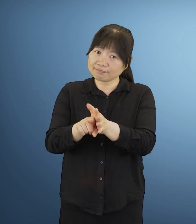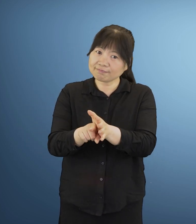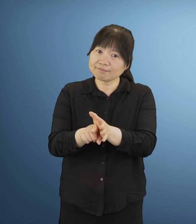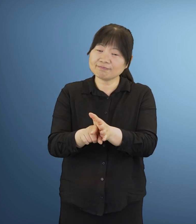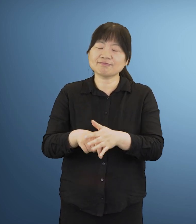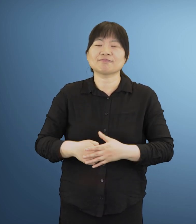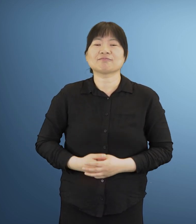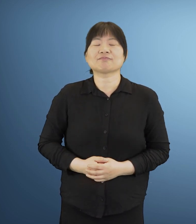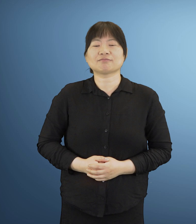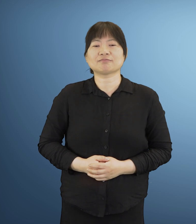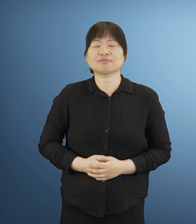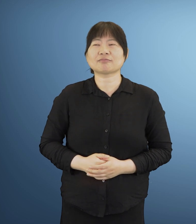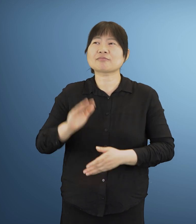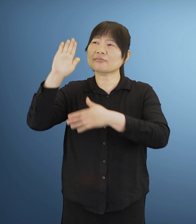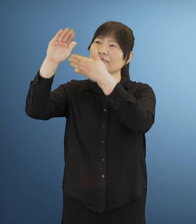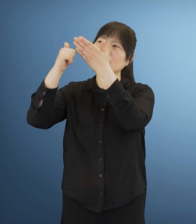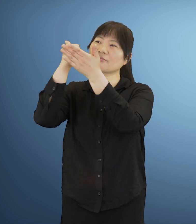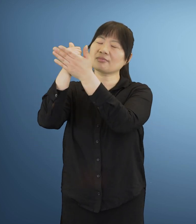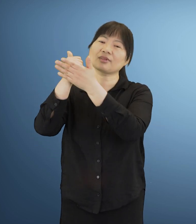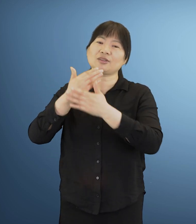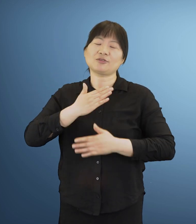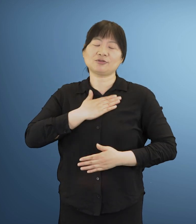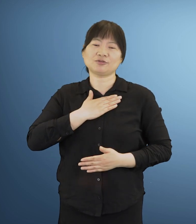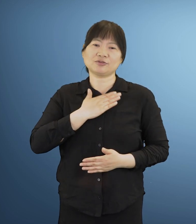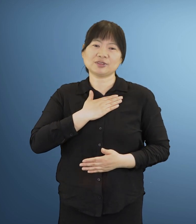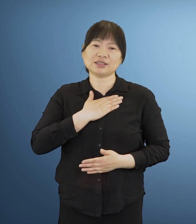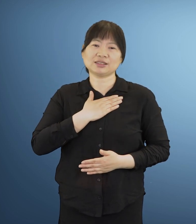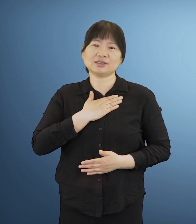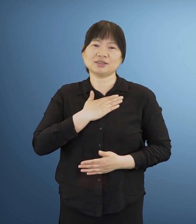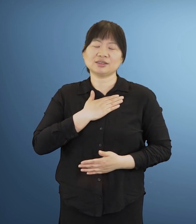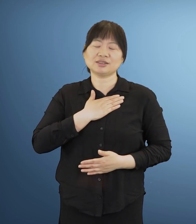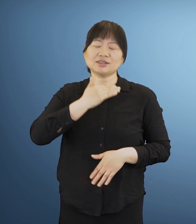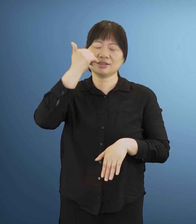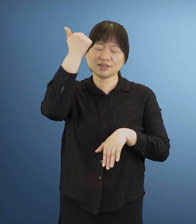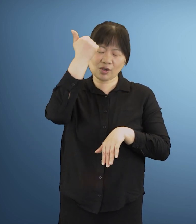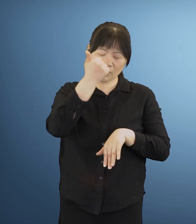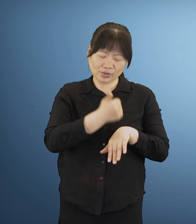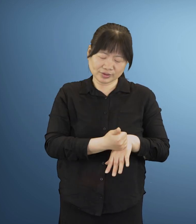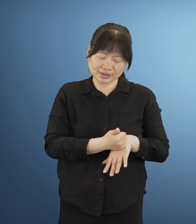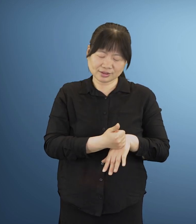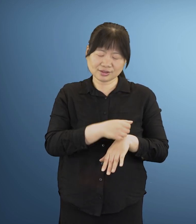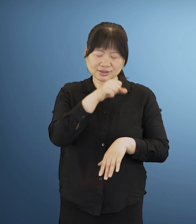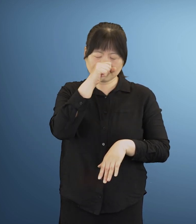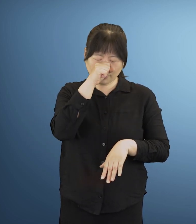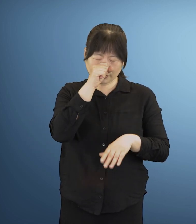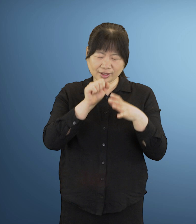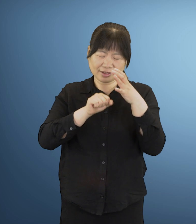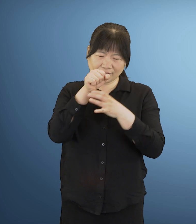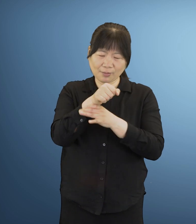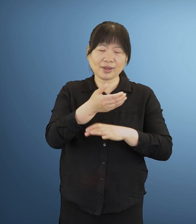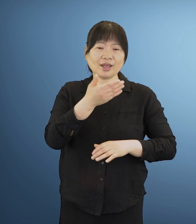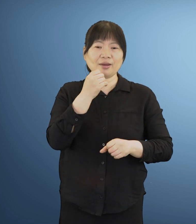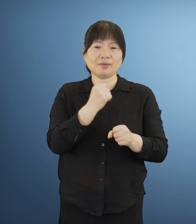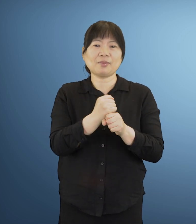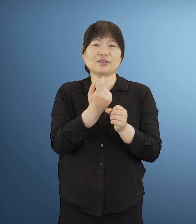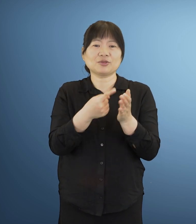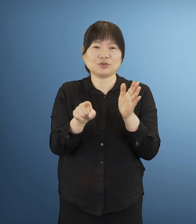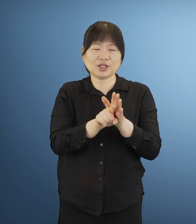믿습니까? 그분이 우리를 그렇게 결국은 결식해 만들 것이고 갈아엎을